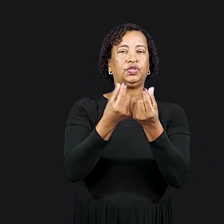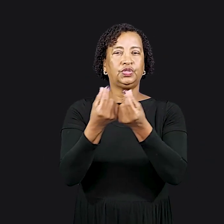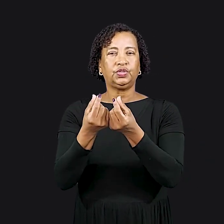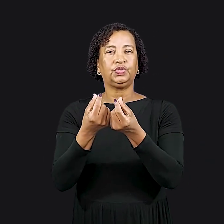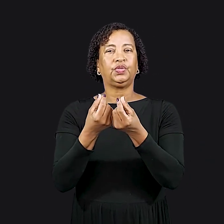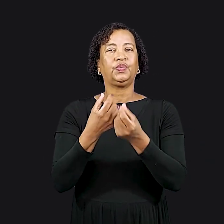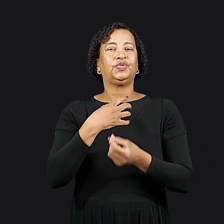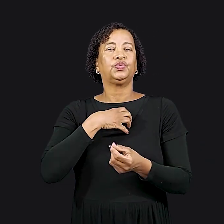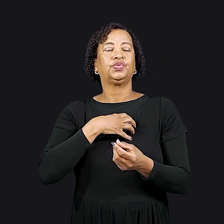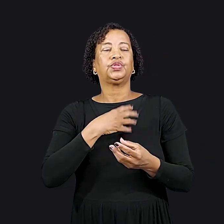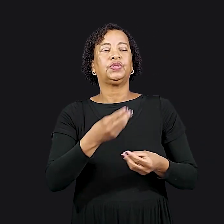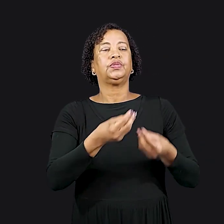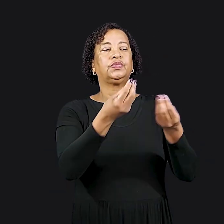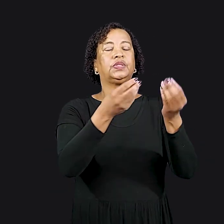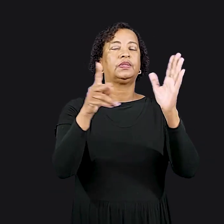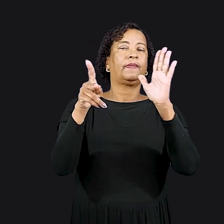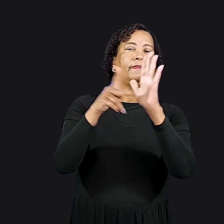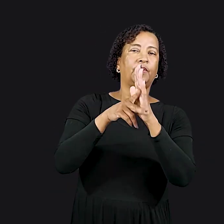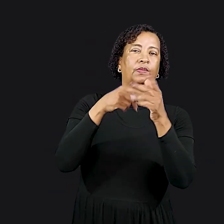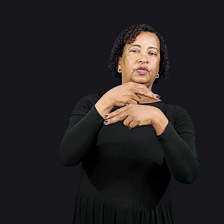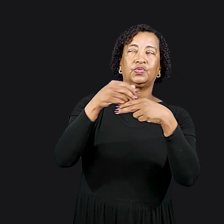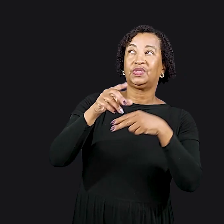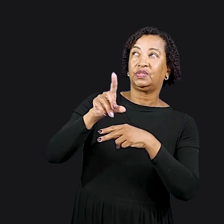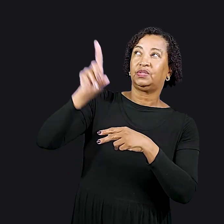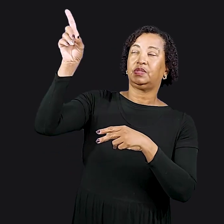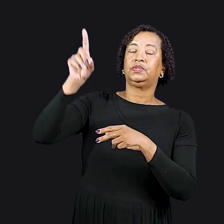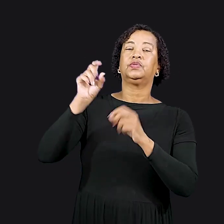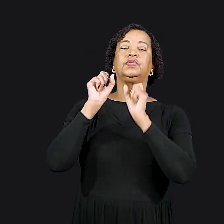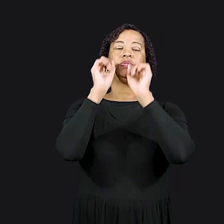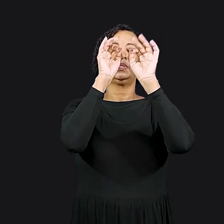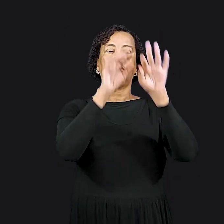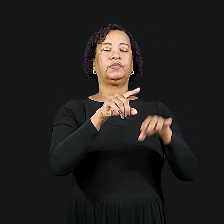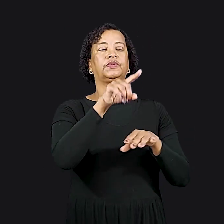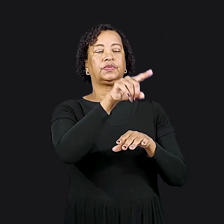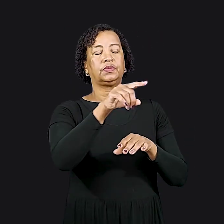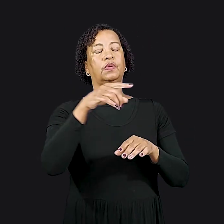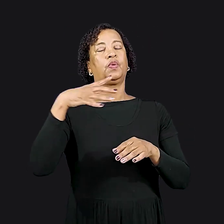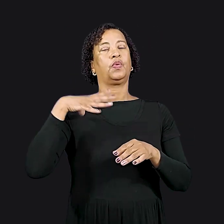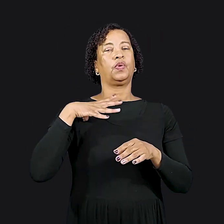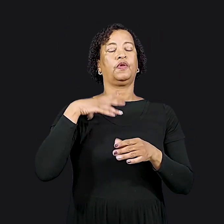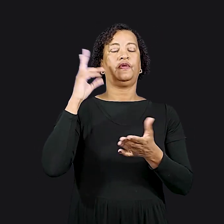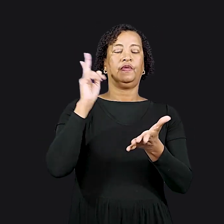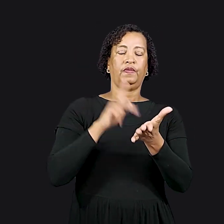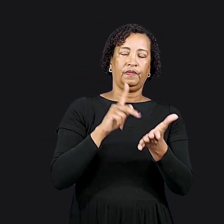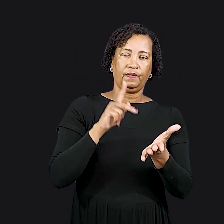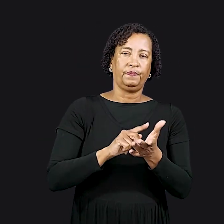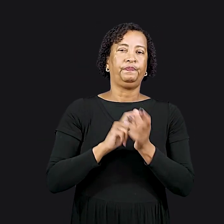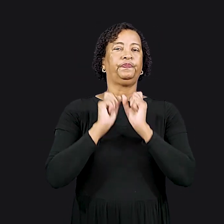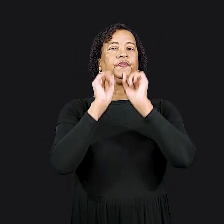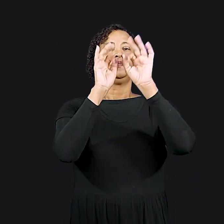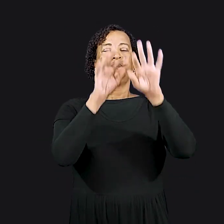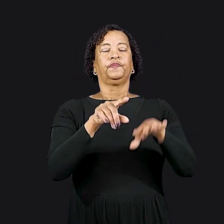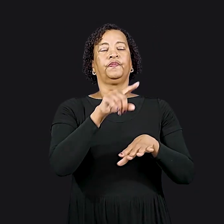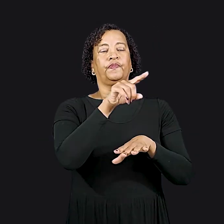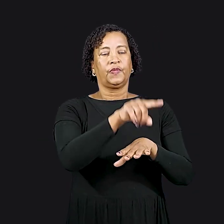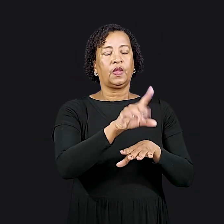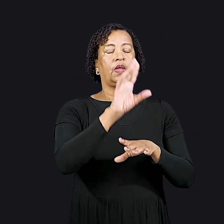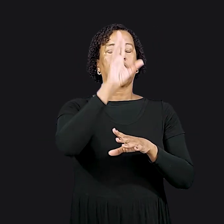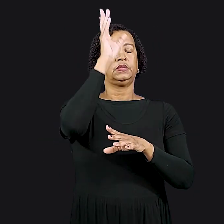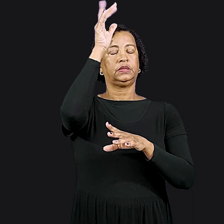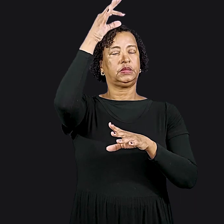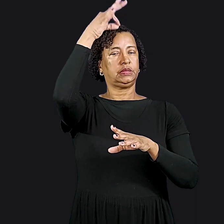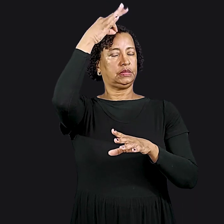na maneira como dá para Deus aquilo que é dele, Ele vai abençoá-lo com riquezas verdadeiras. Ele vai